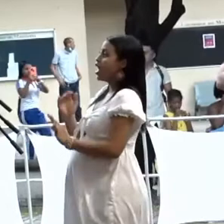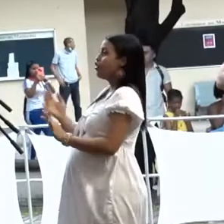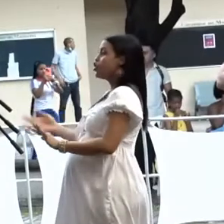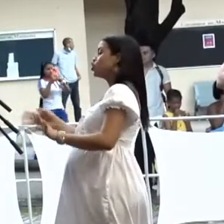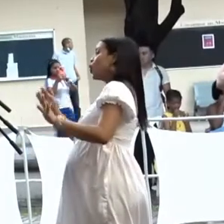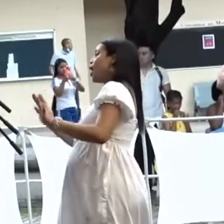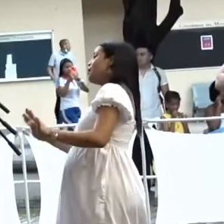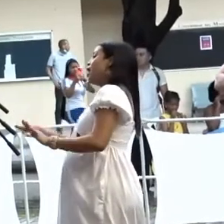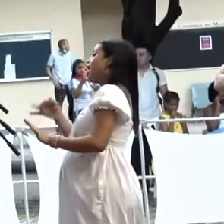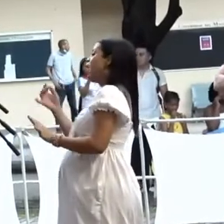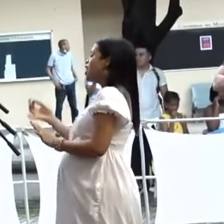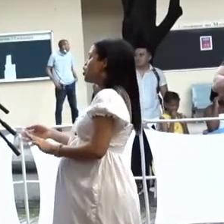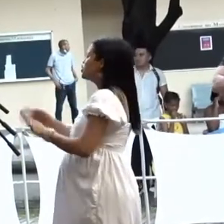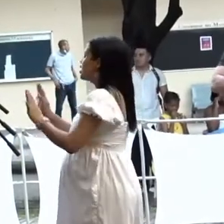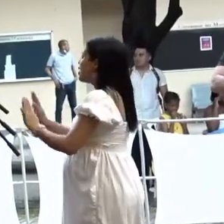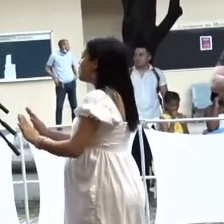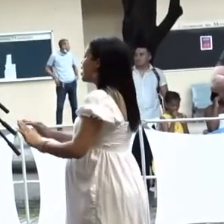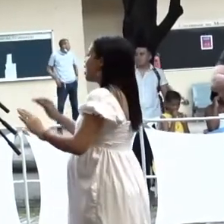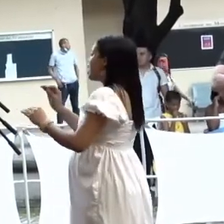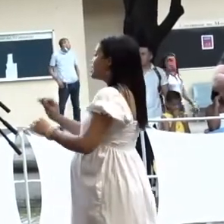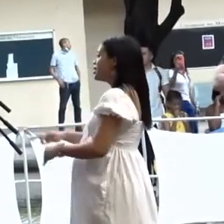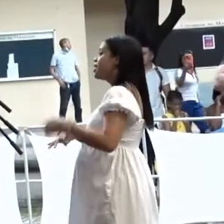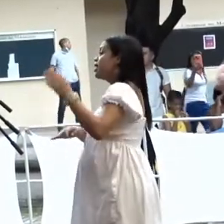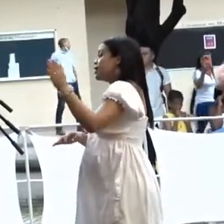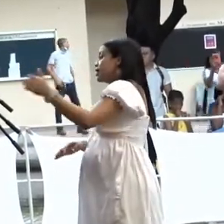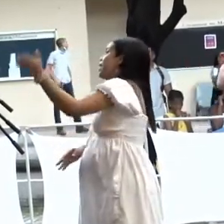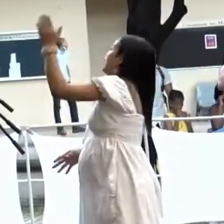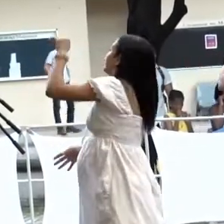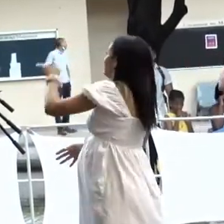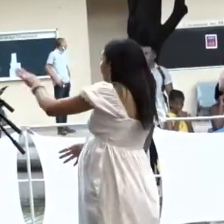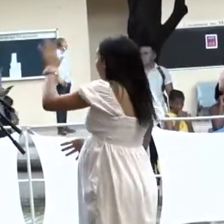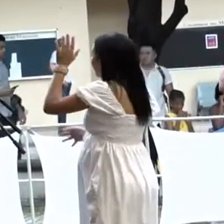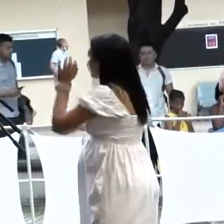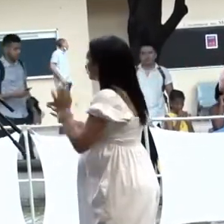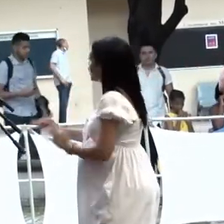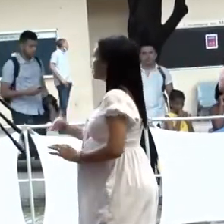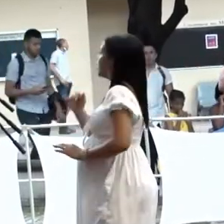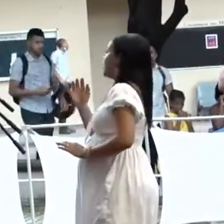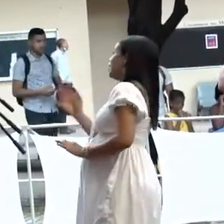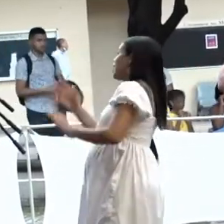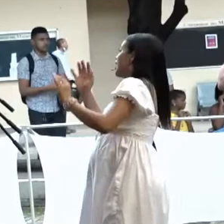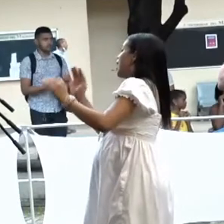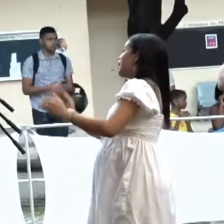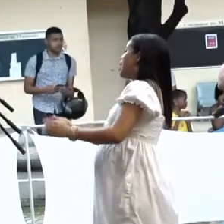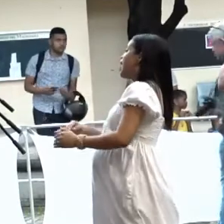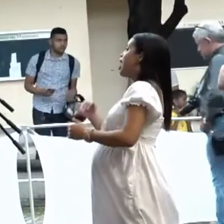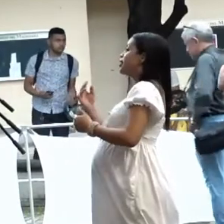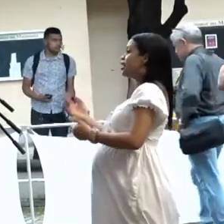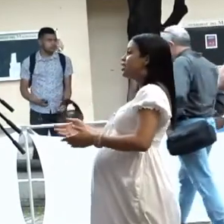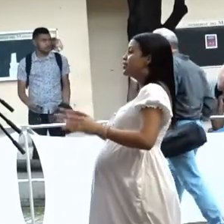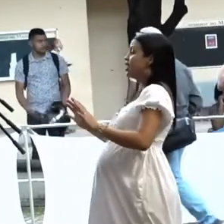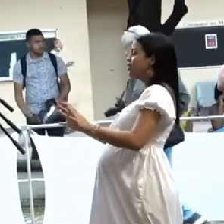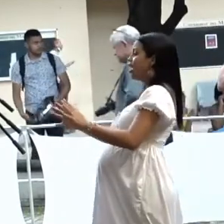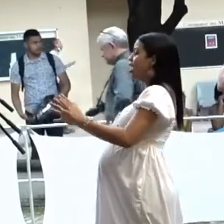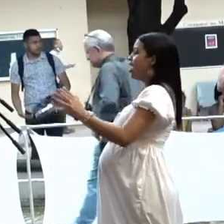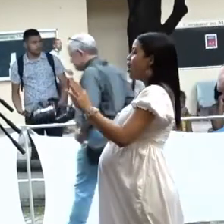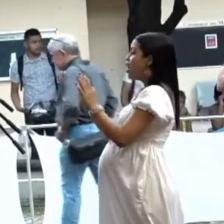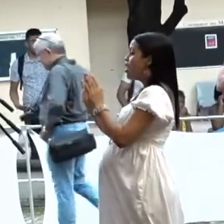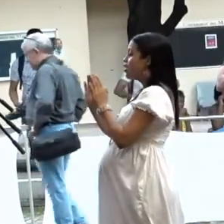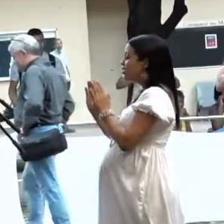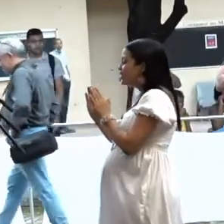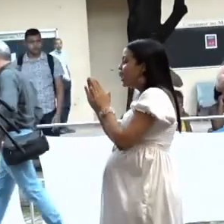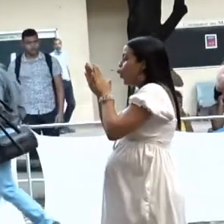sus brazos cual manos sabrosa de Bolívar la patria